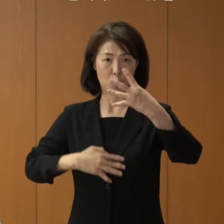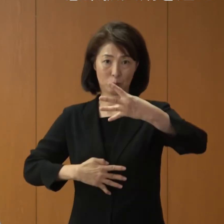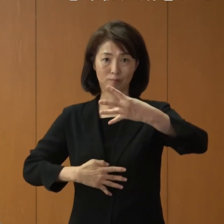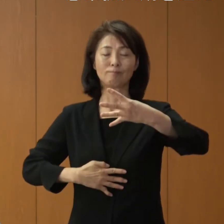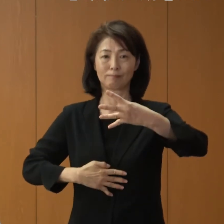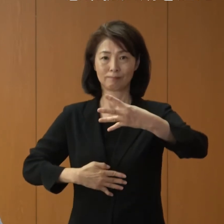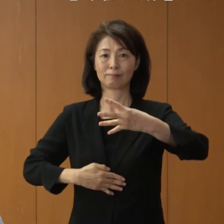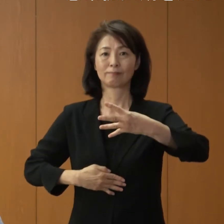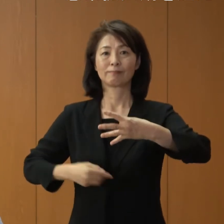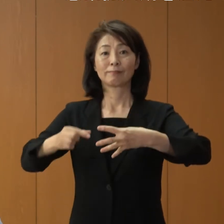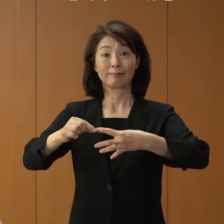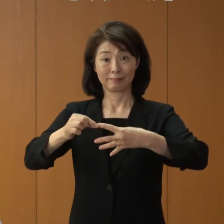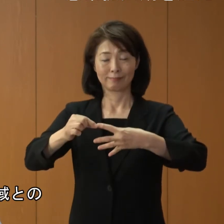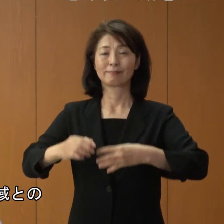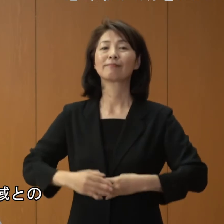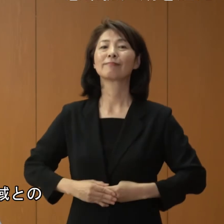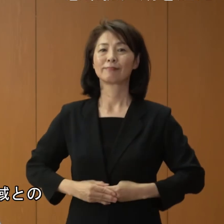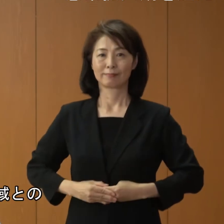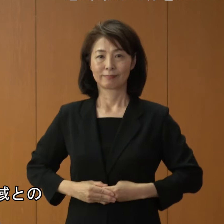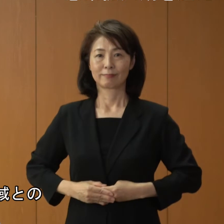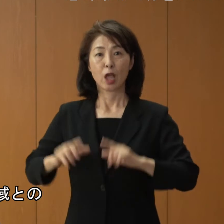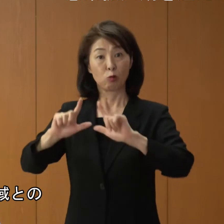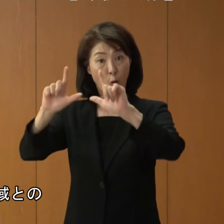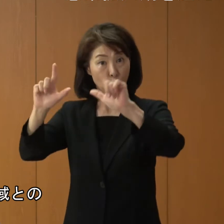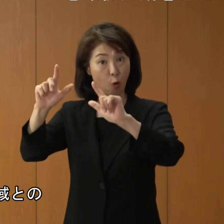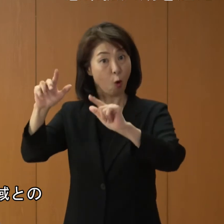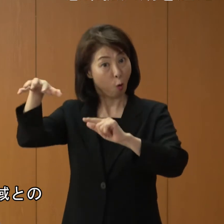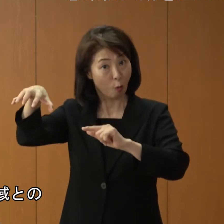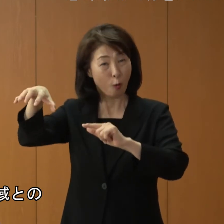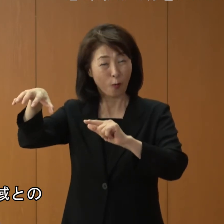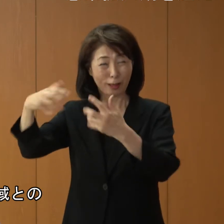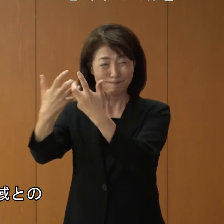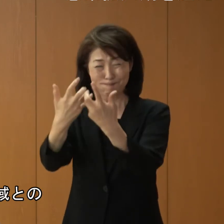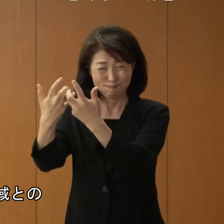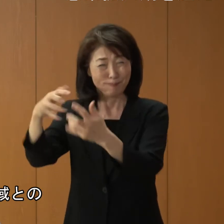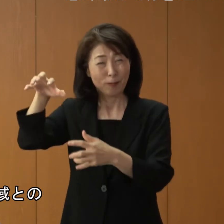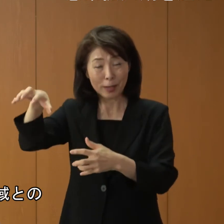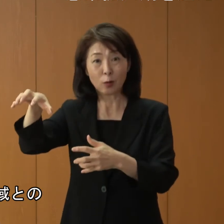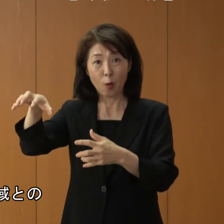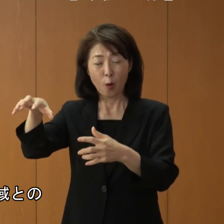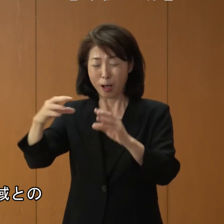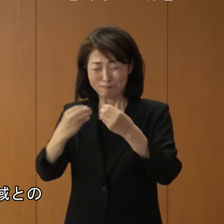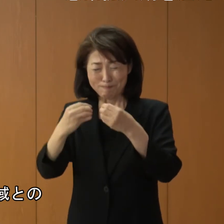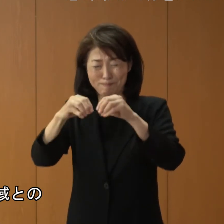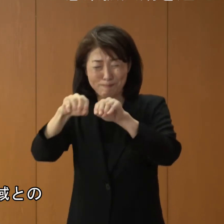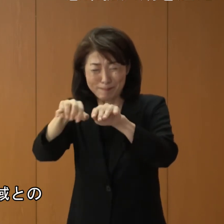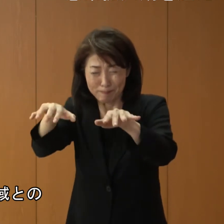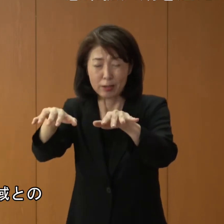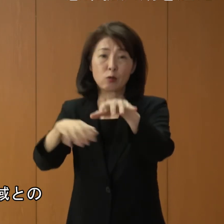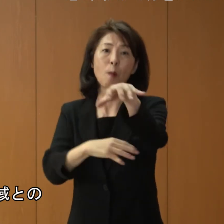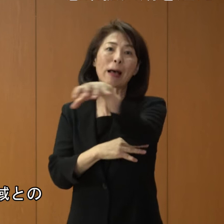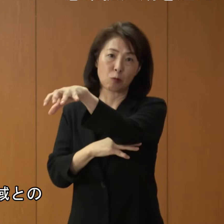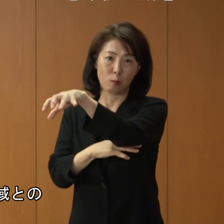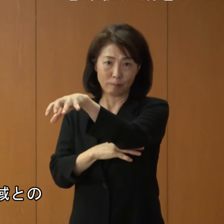。まず第一は、東京都など人口密集地や感染が再拡大している